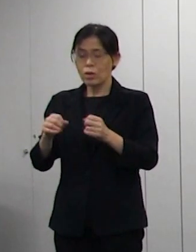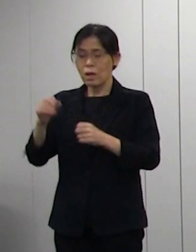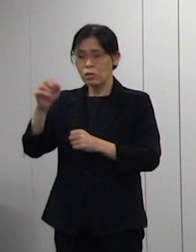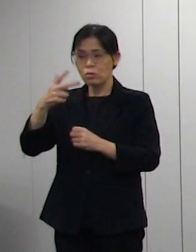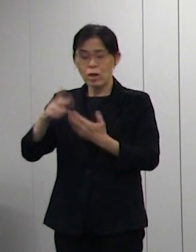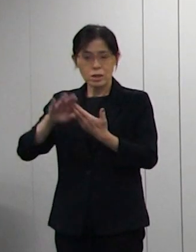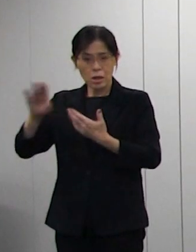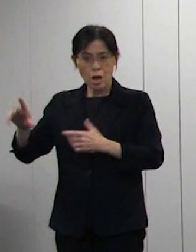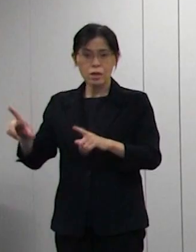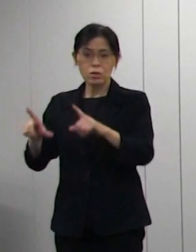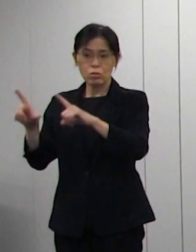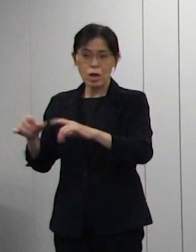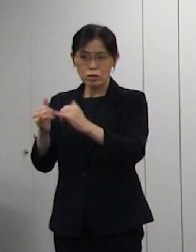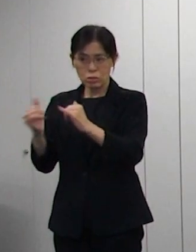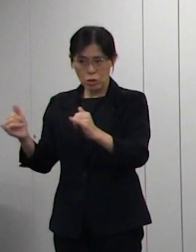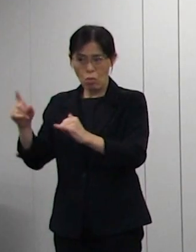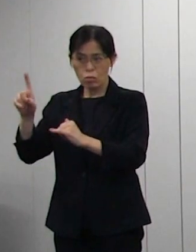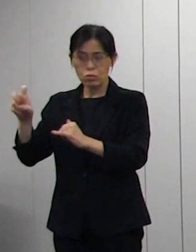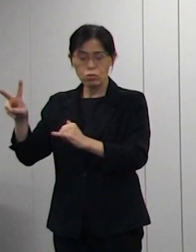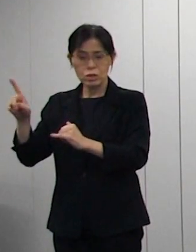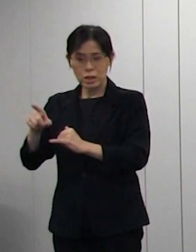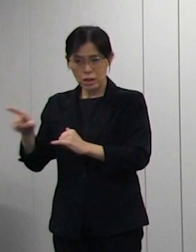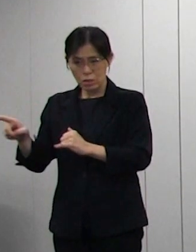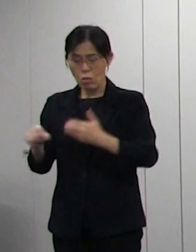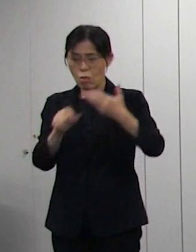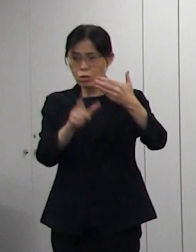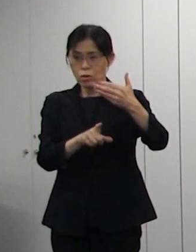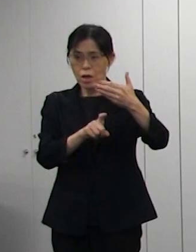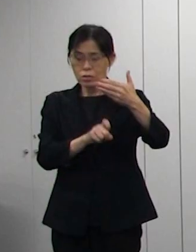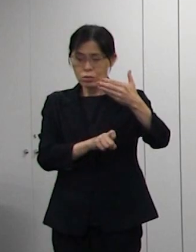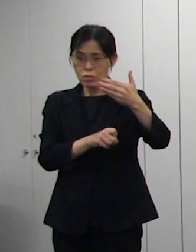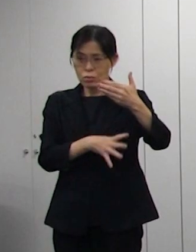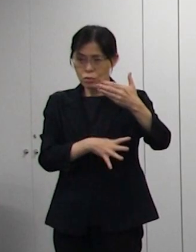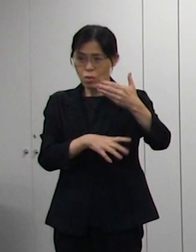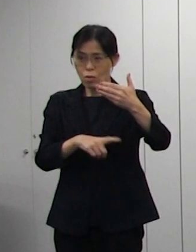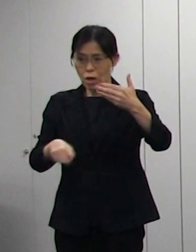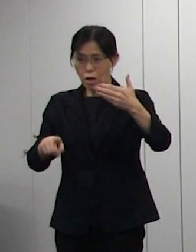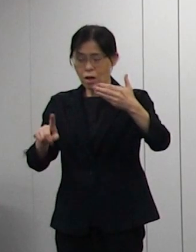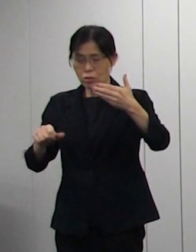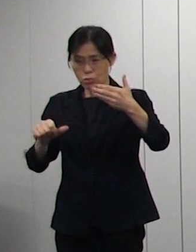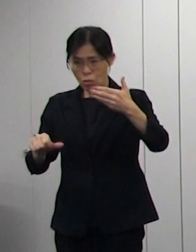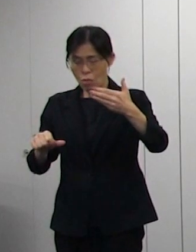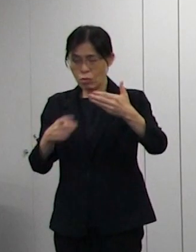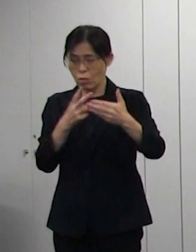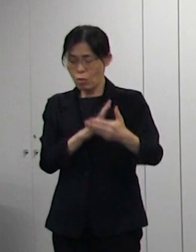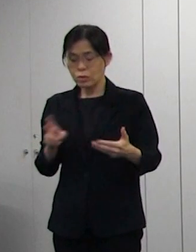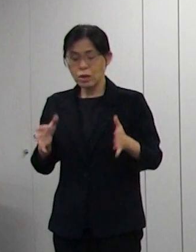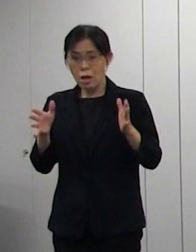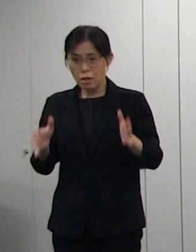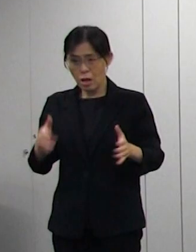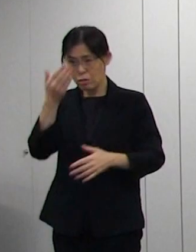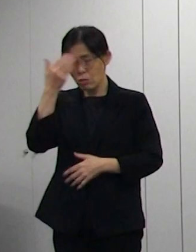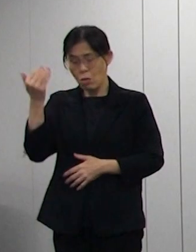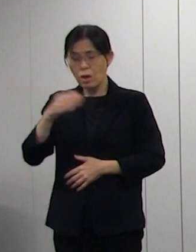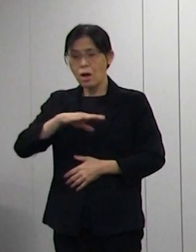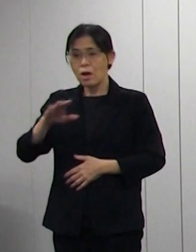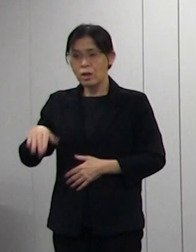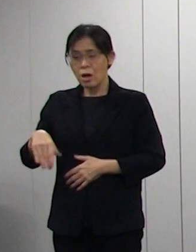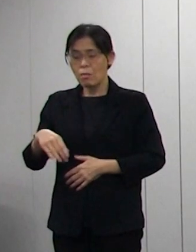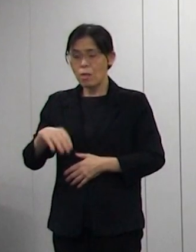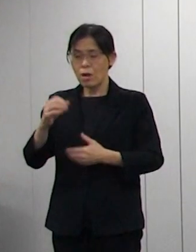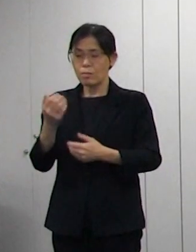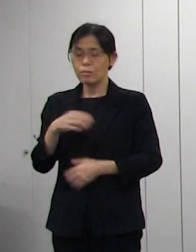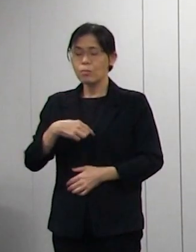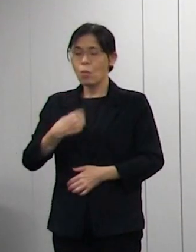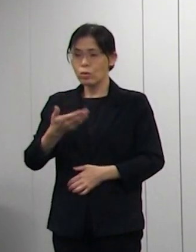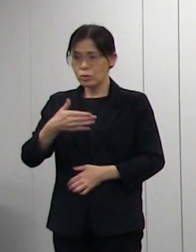様を9月14日土曜日から15日日曜日の2日間、和歌山牧水記念文学館など